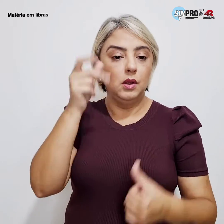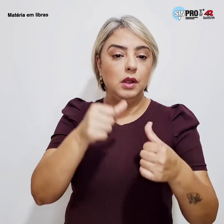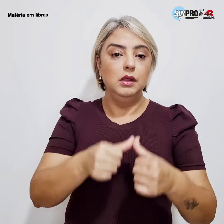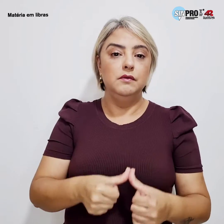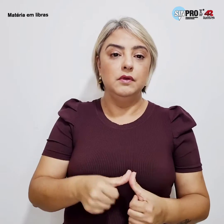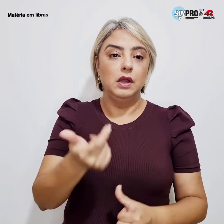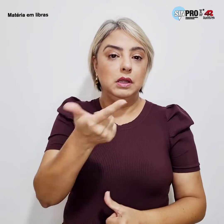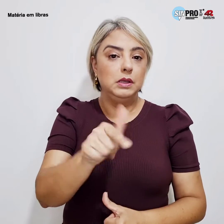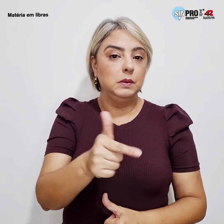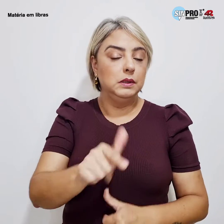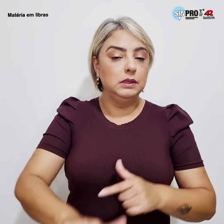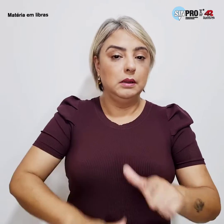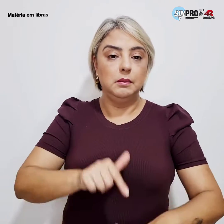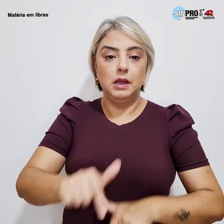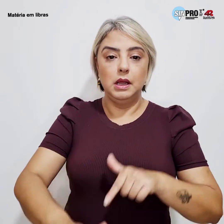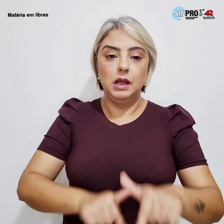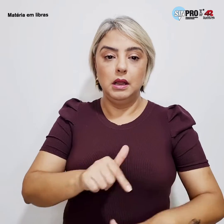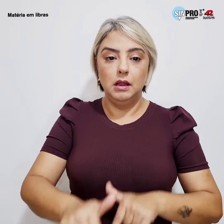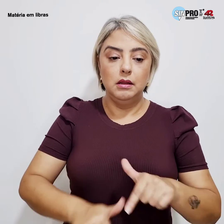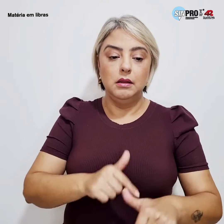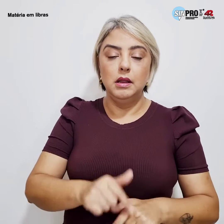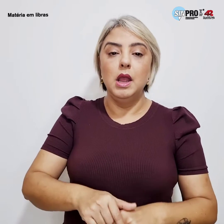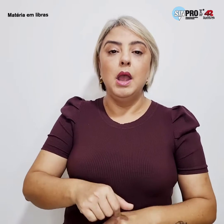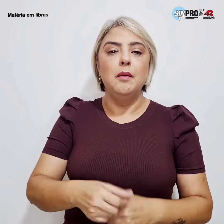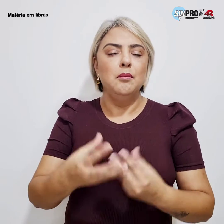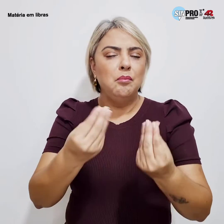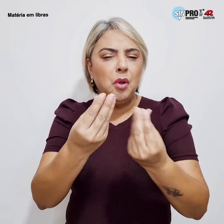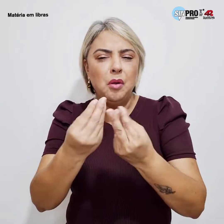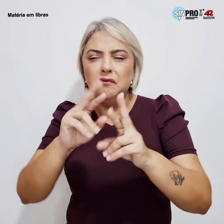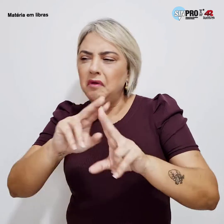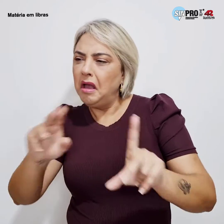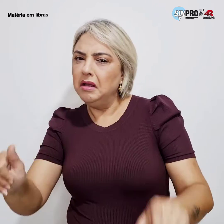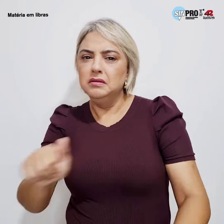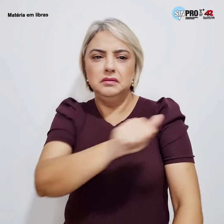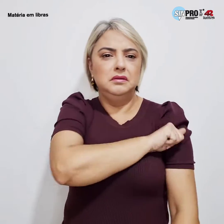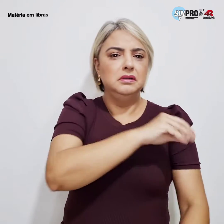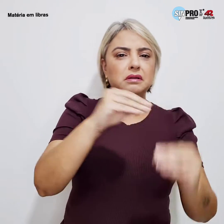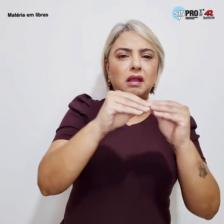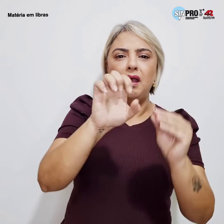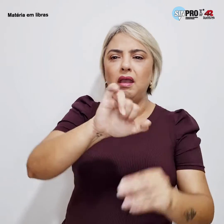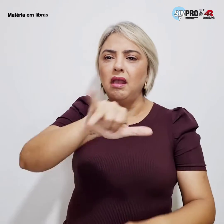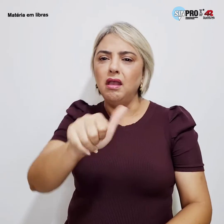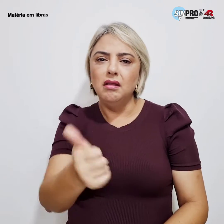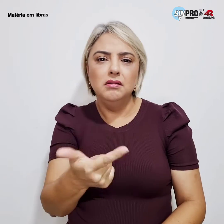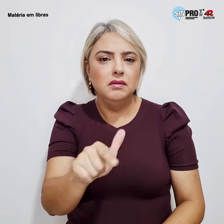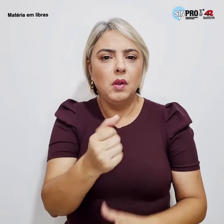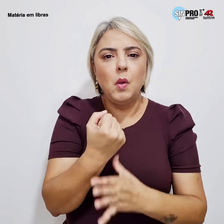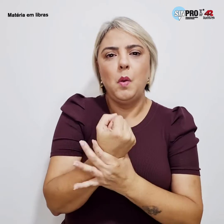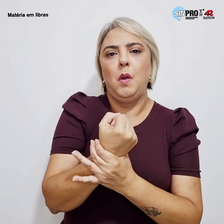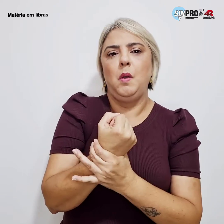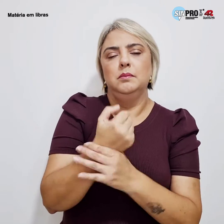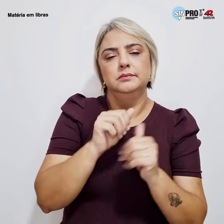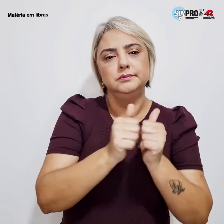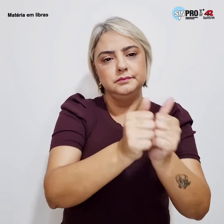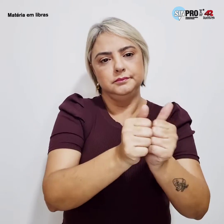sem trabalho, muitos estudantes da EJA não têm como garantir o acompanhamento das